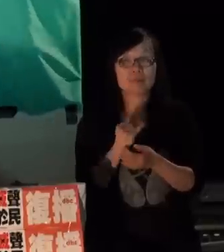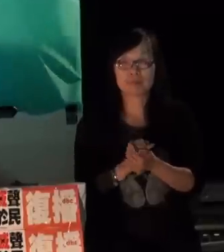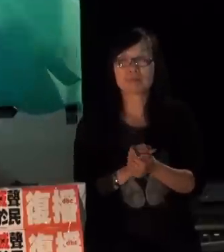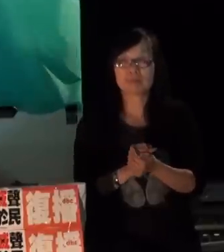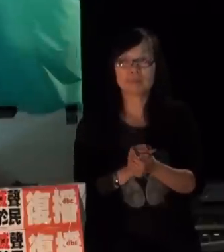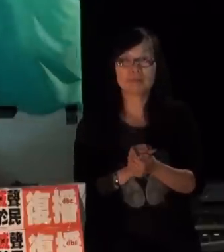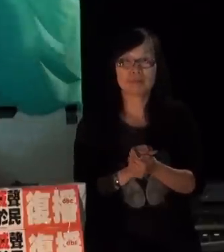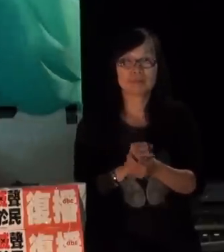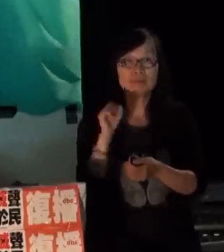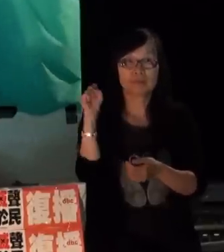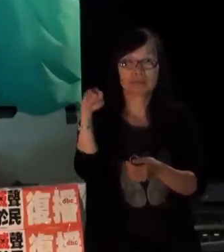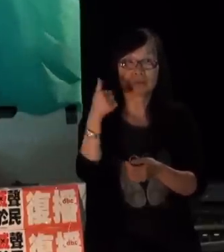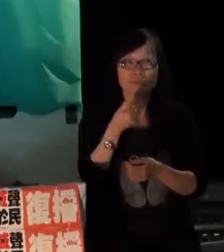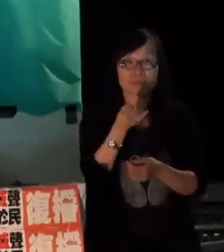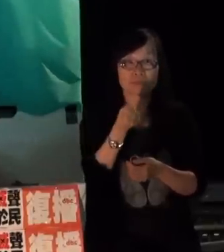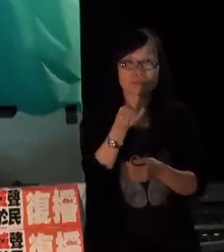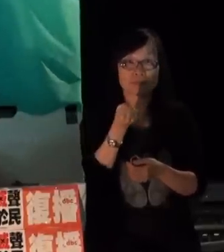不 是？